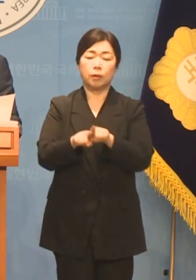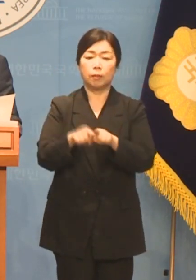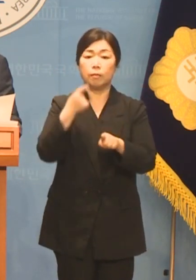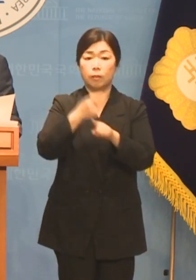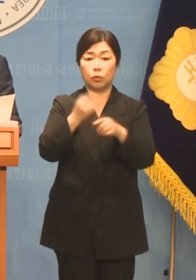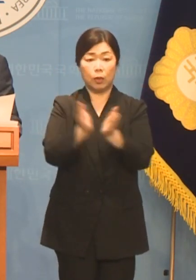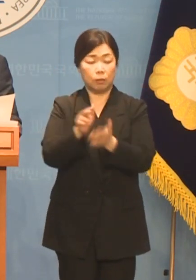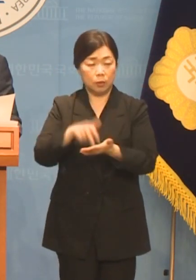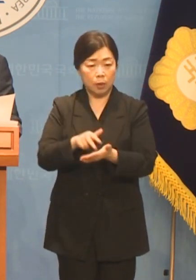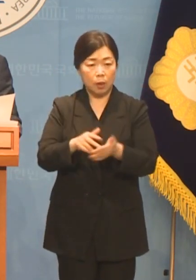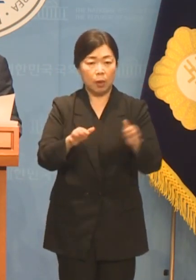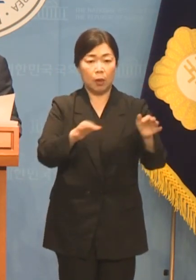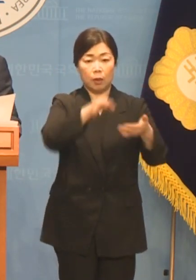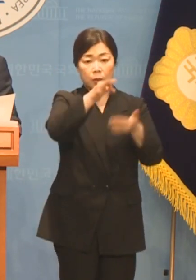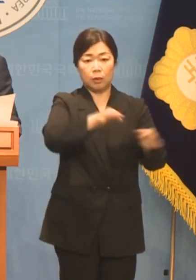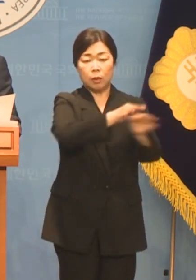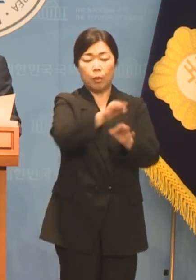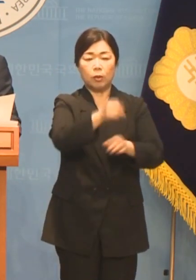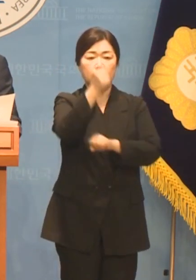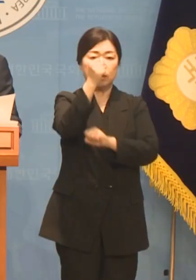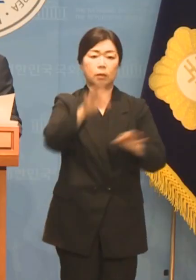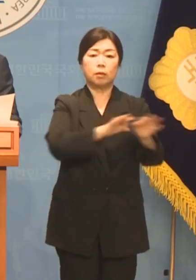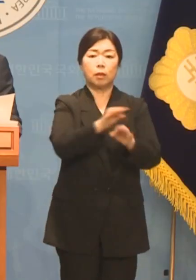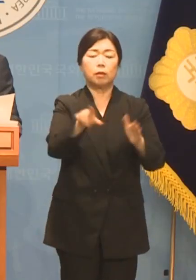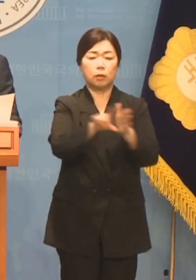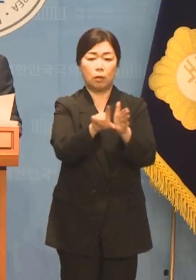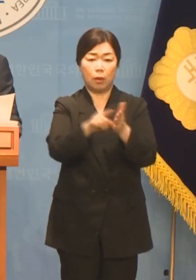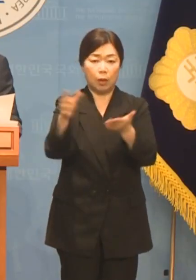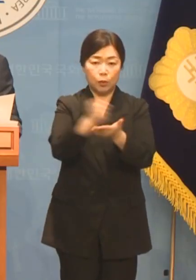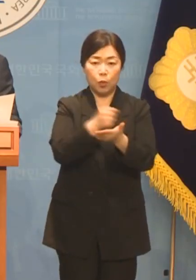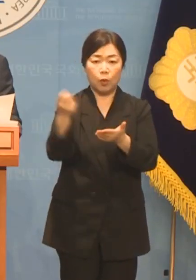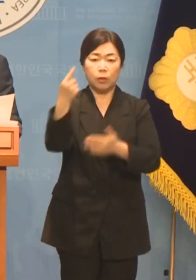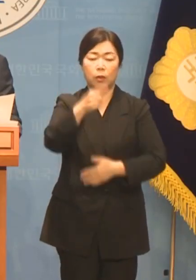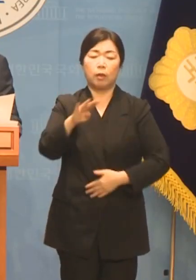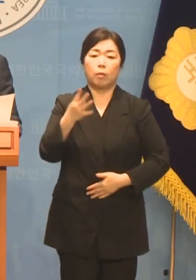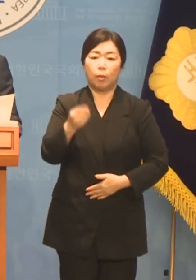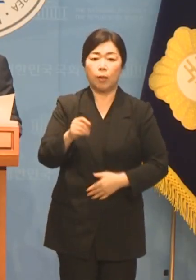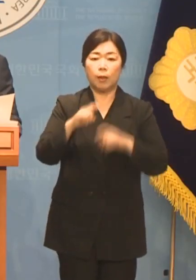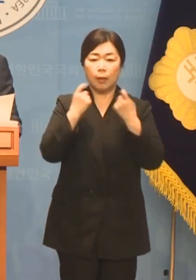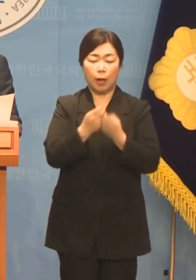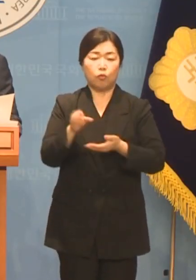더불어민주당은 자본시장의 신뢰를 회복하고 1,400만